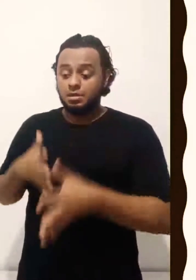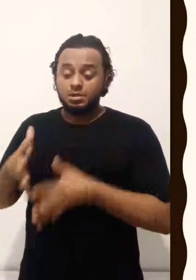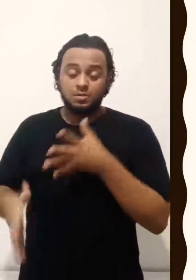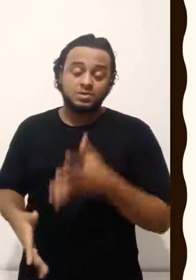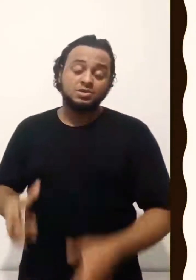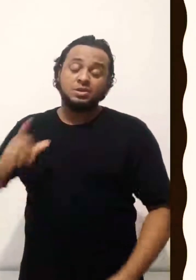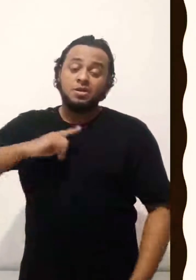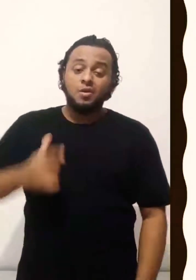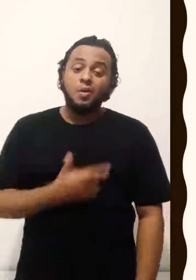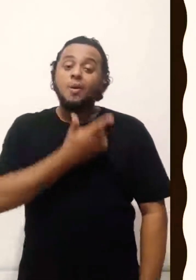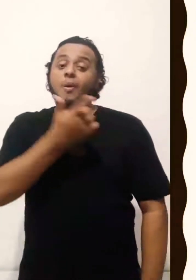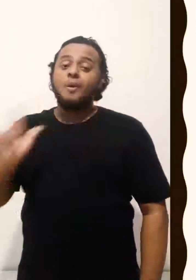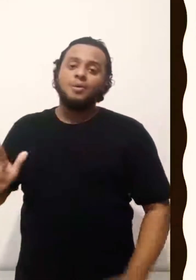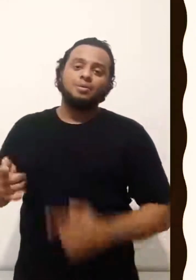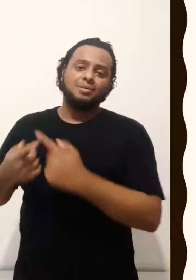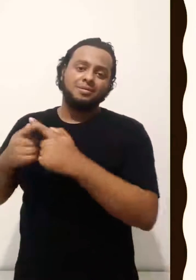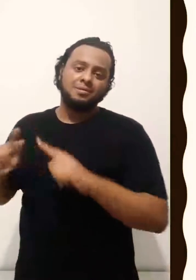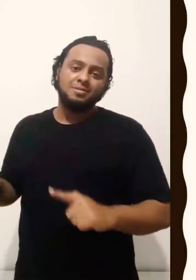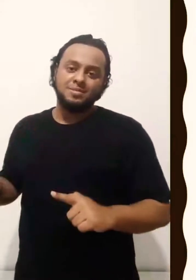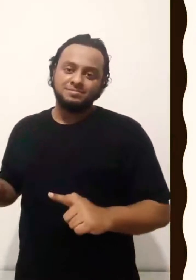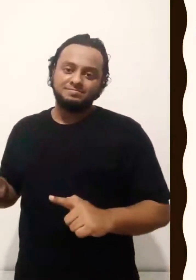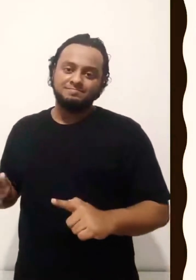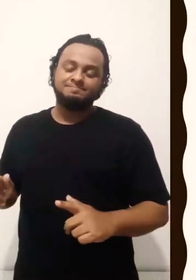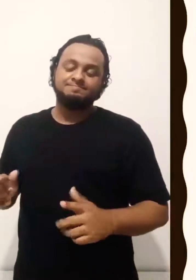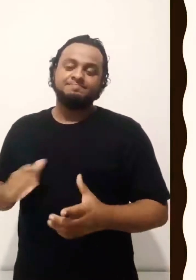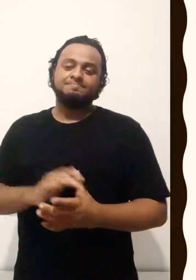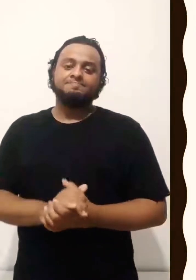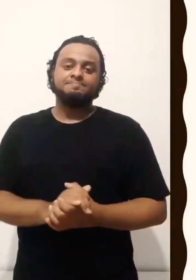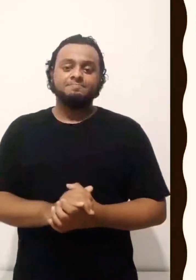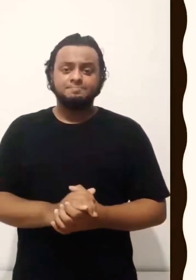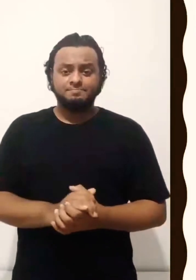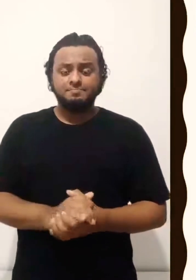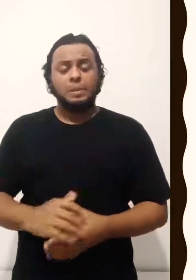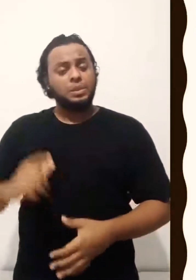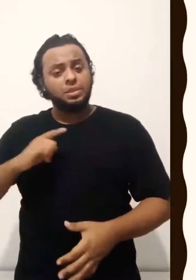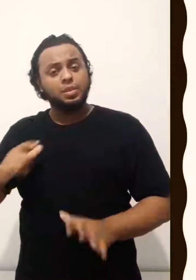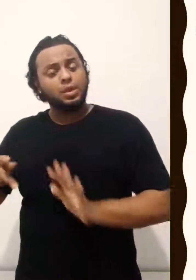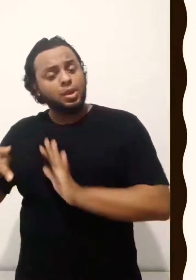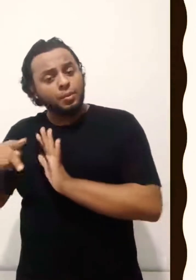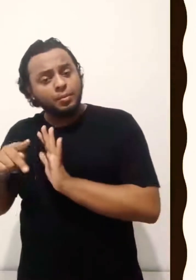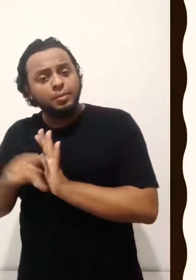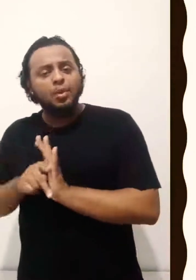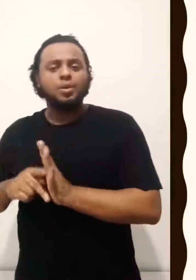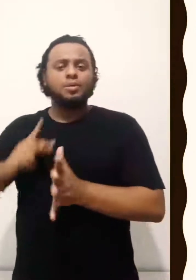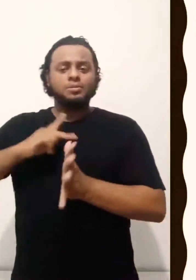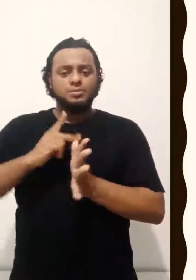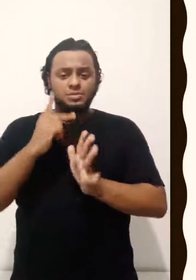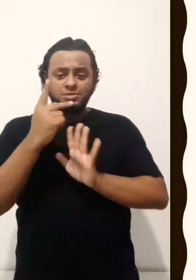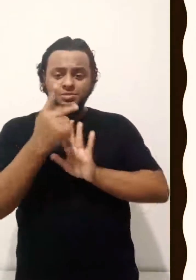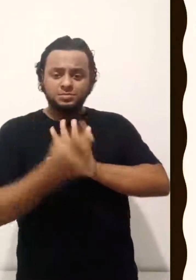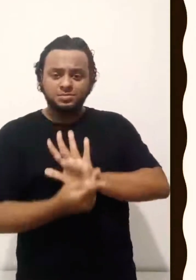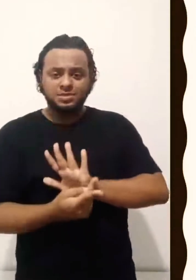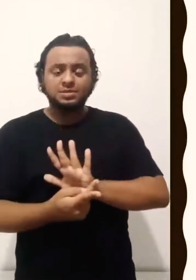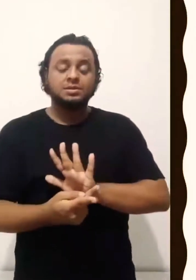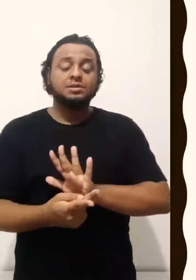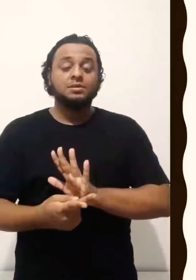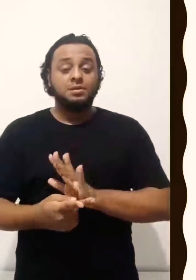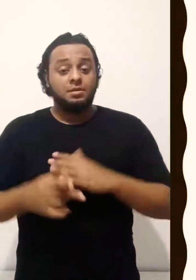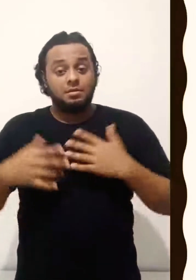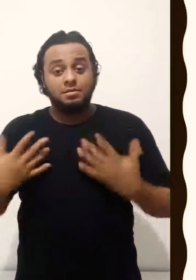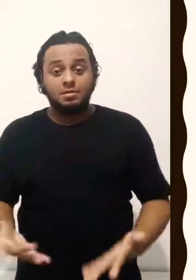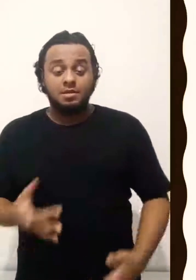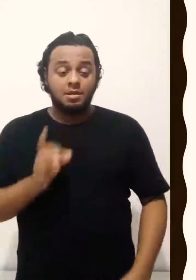uma outra gramática, né? Possui seus próprios parâmetros.